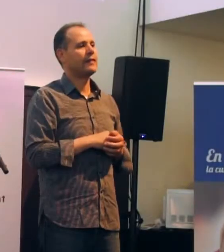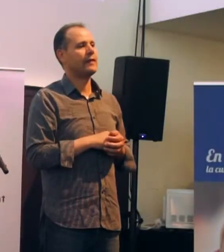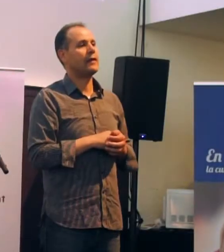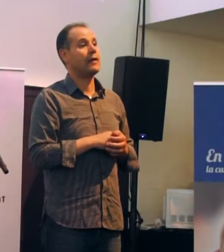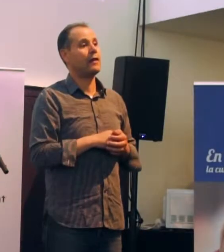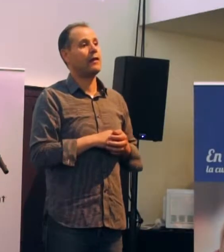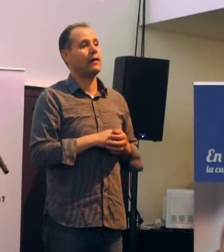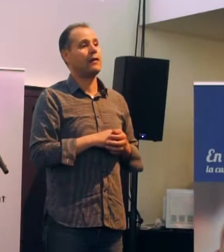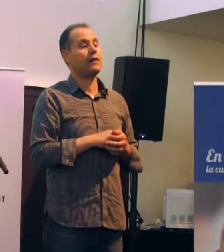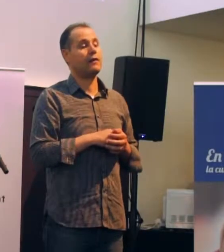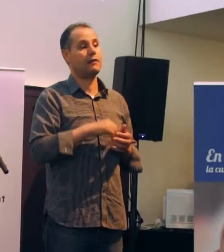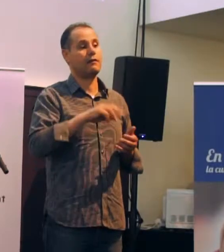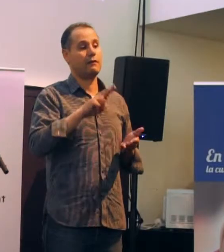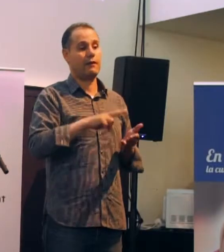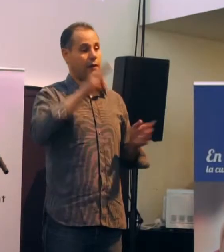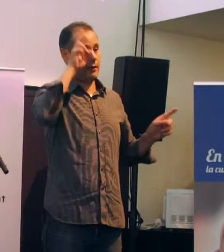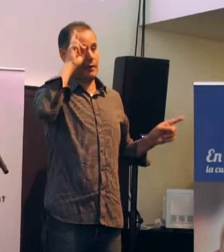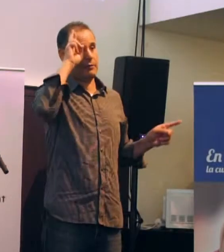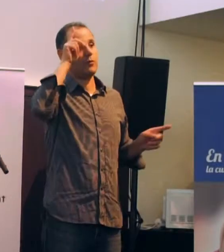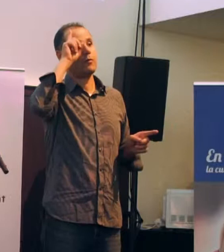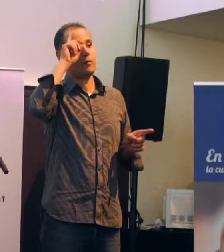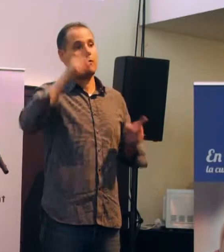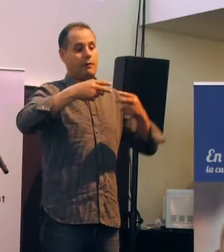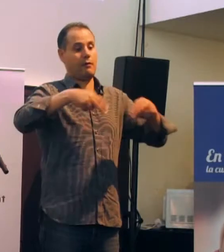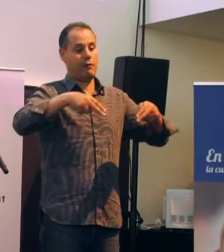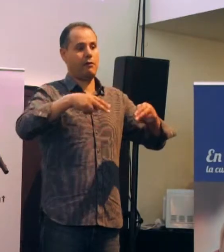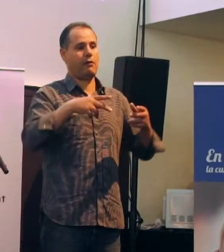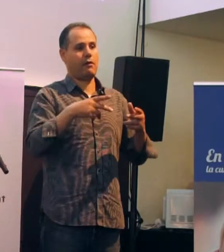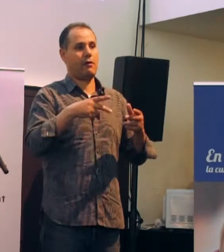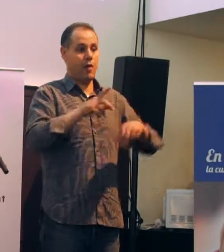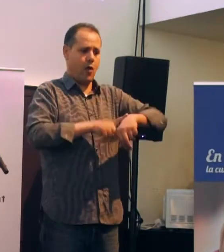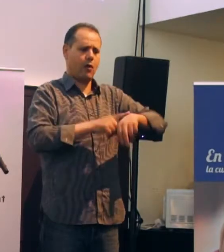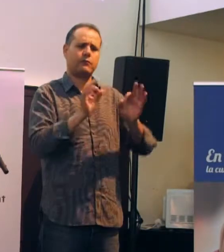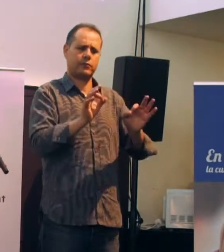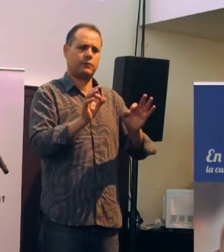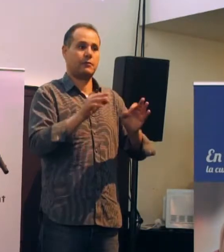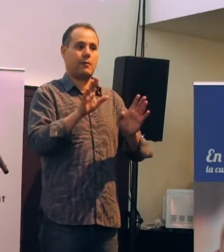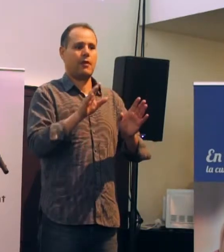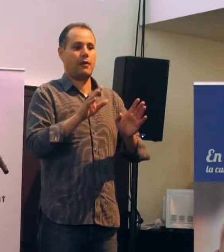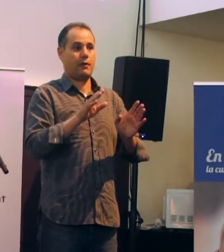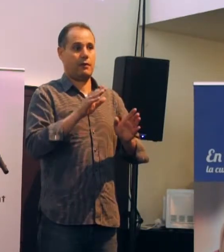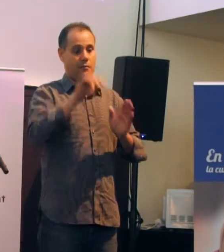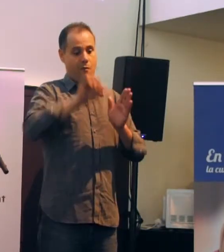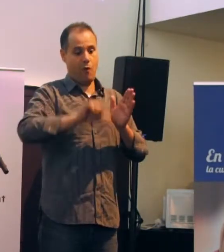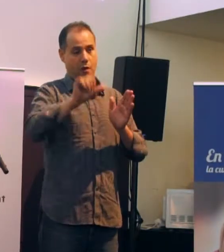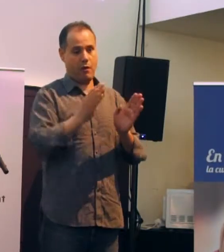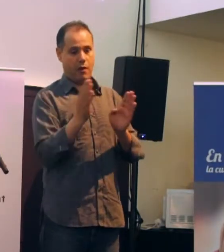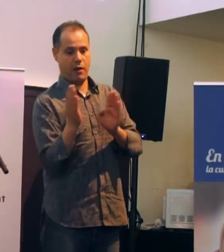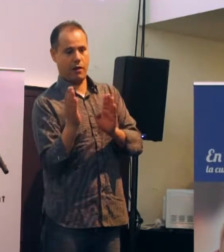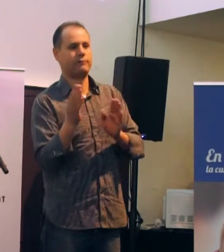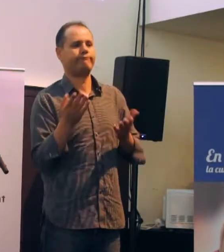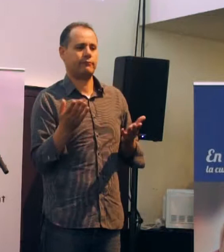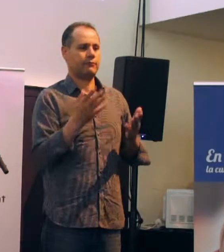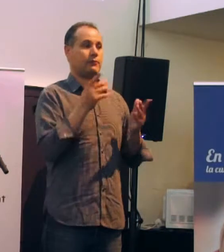Nous sommes un petit peu en retard, mais nous sommes en retard pour cette inauguration, nous ne sommes pas en retard pour l'heure, l'instant présent, puisque, comme le précisait M. Le Thor,